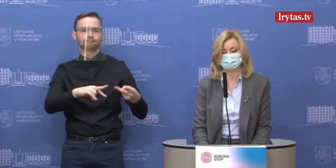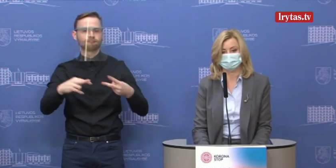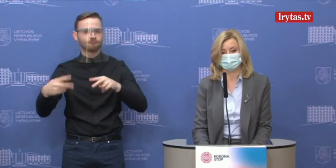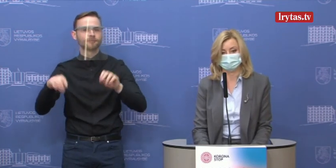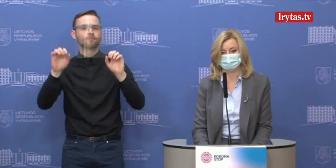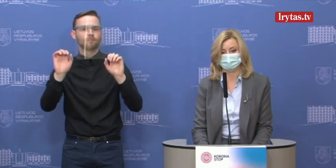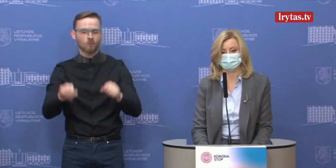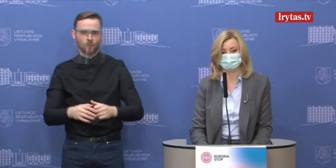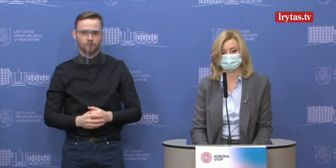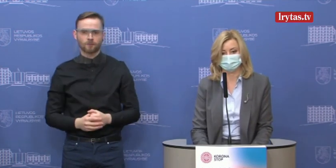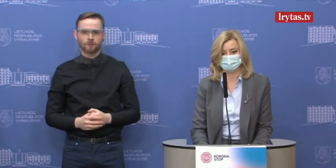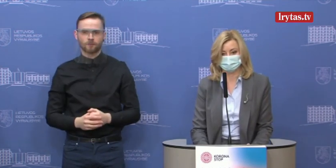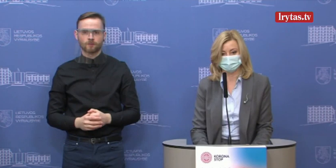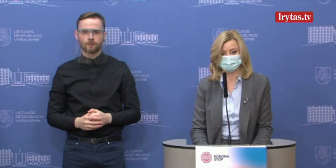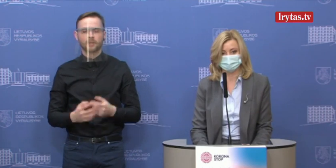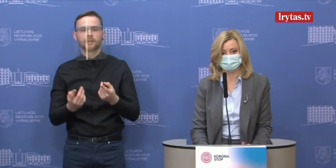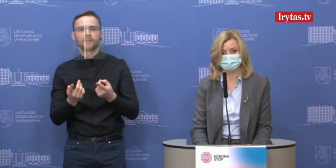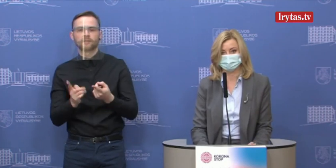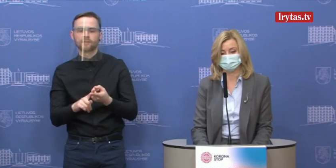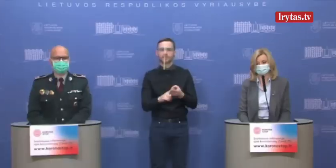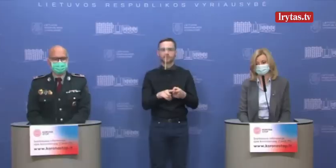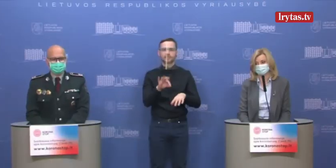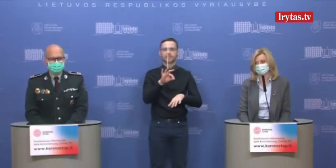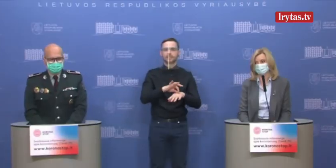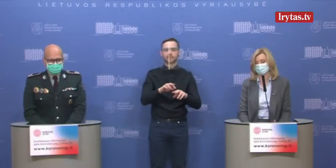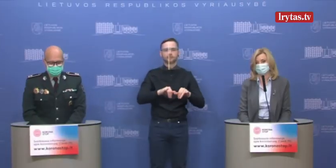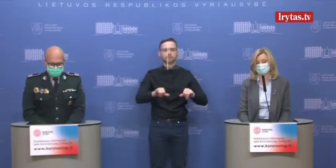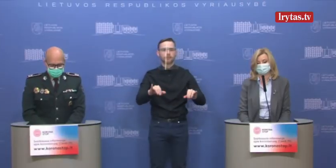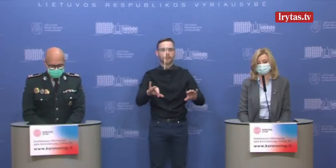minėjau, stebint bendrą epidemiologinę situaciją.